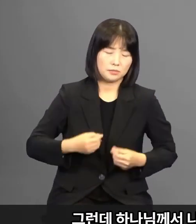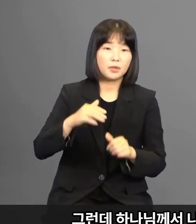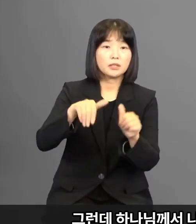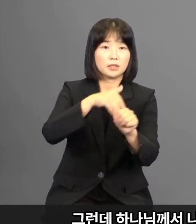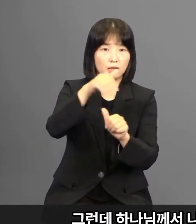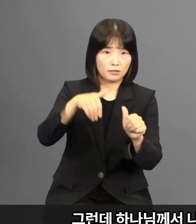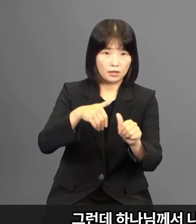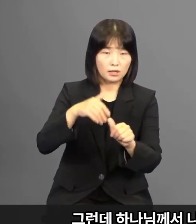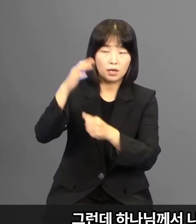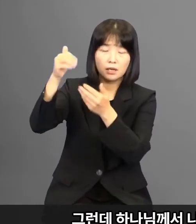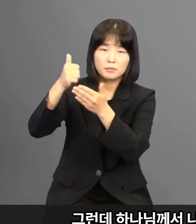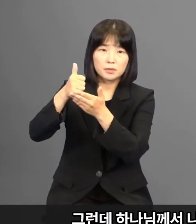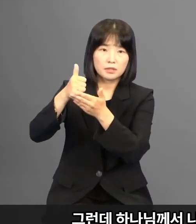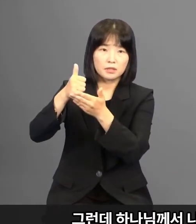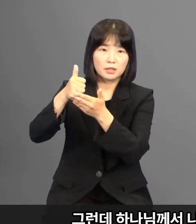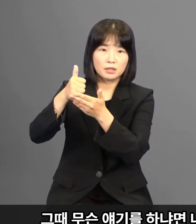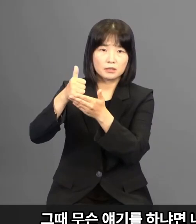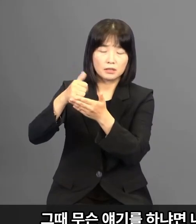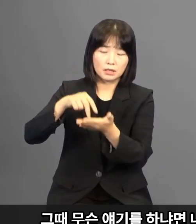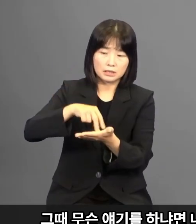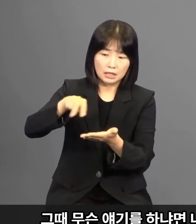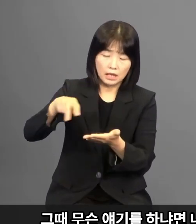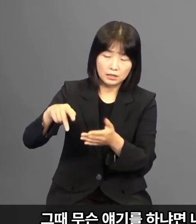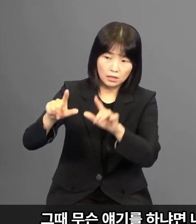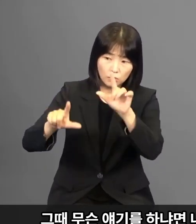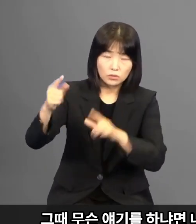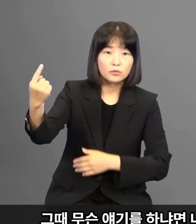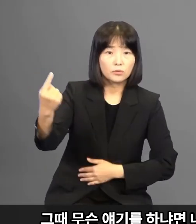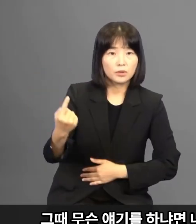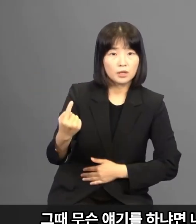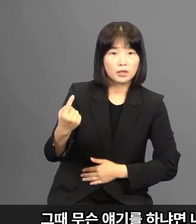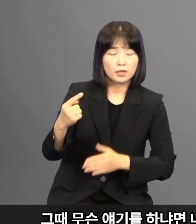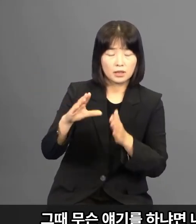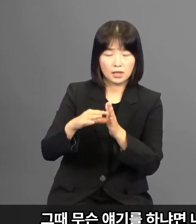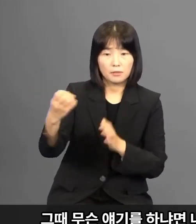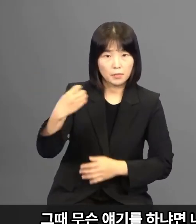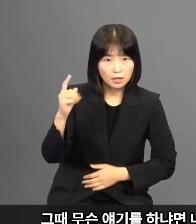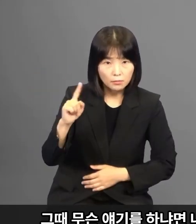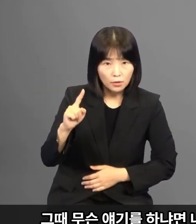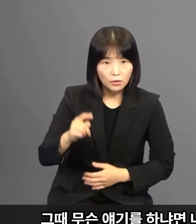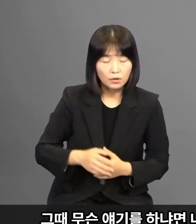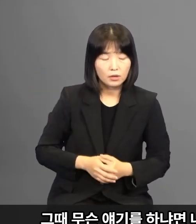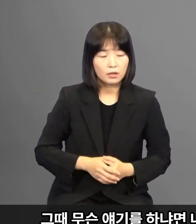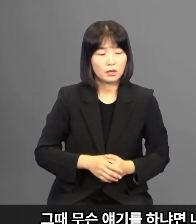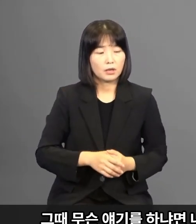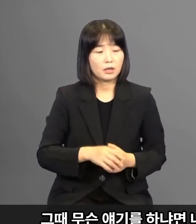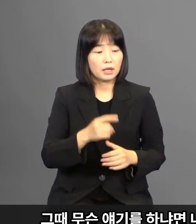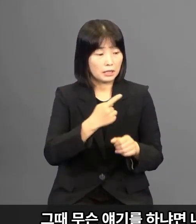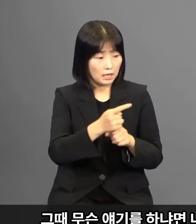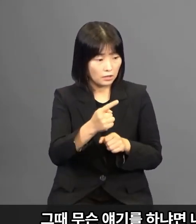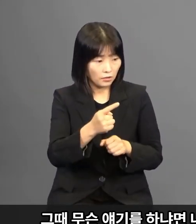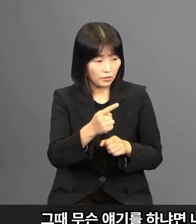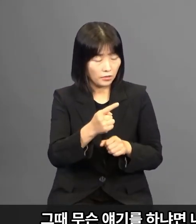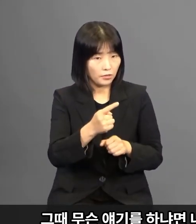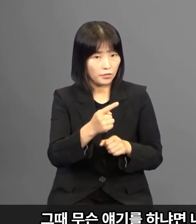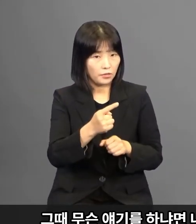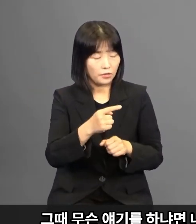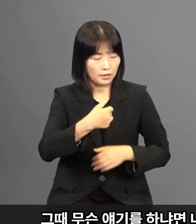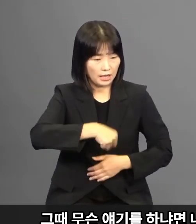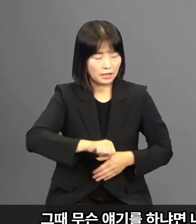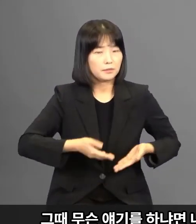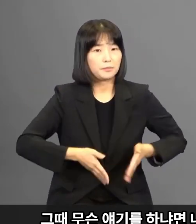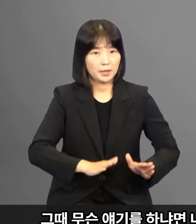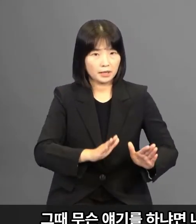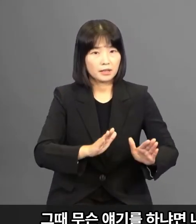하나님께서 나그네의 모습으로 찾아오셨습니다. 그때 무슨 얘기를 하냐면 내가 이맘때쯤에, 내년 이맘때쯤에 아들이 있을